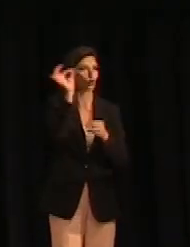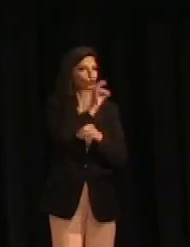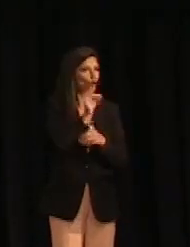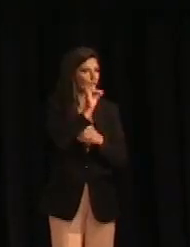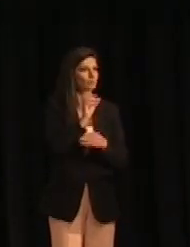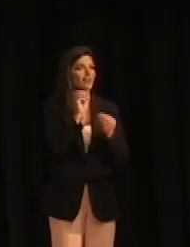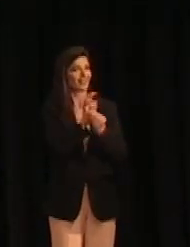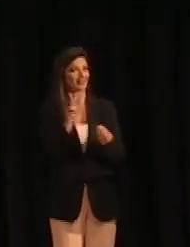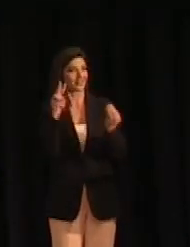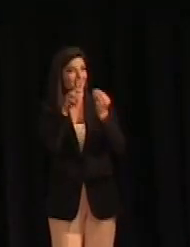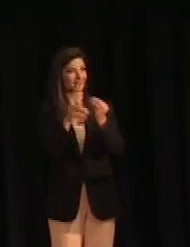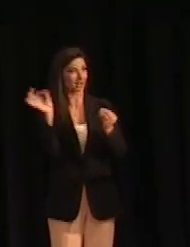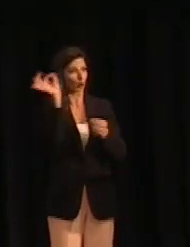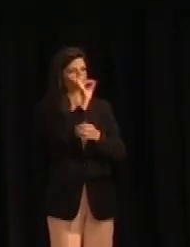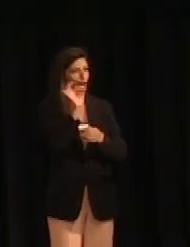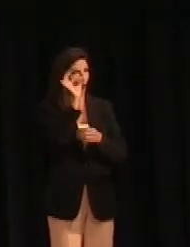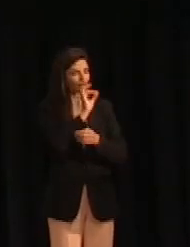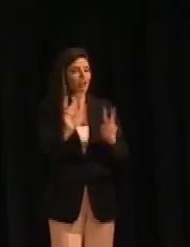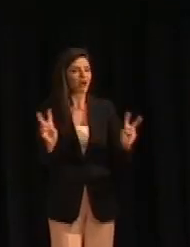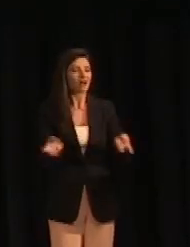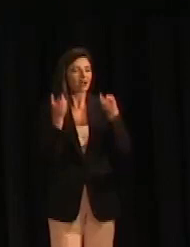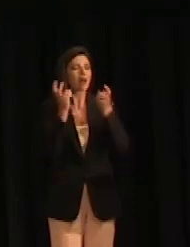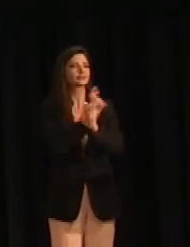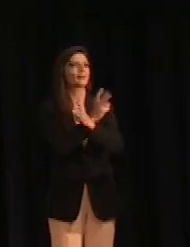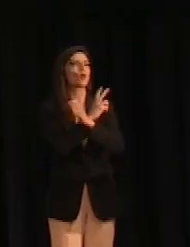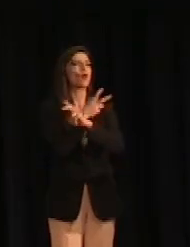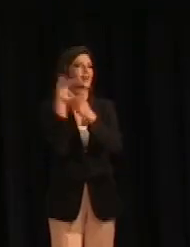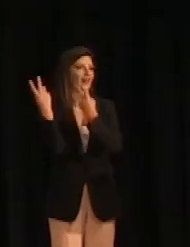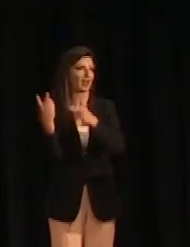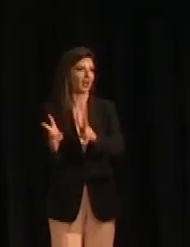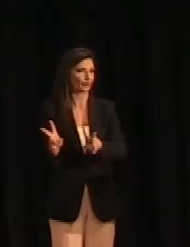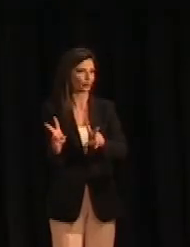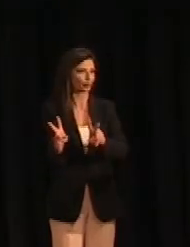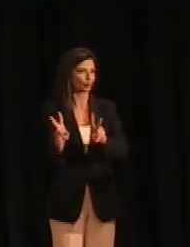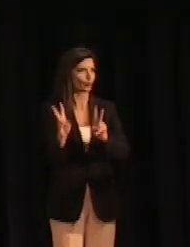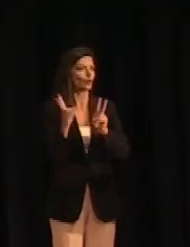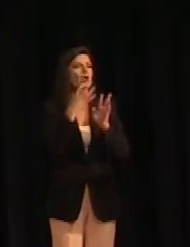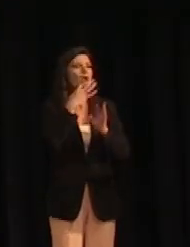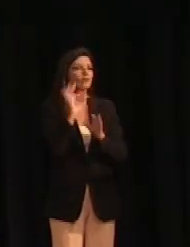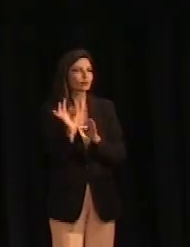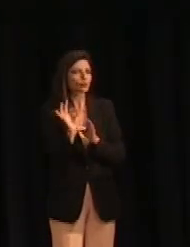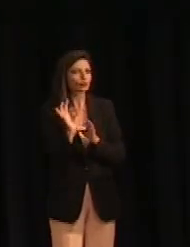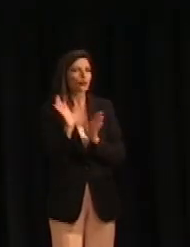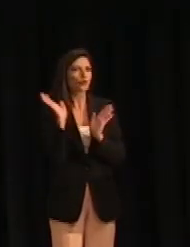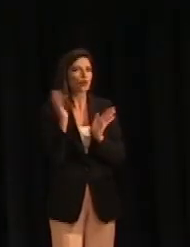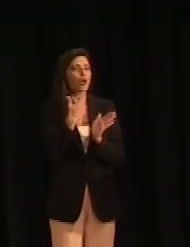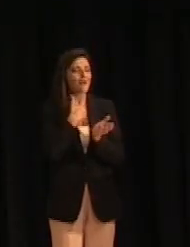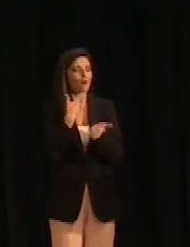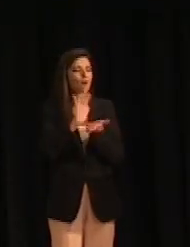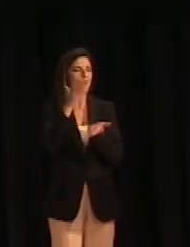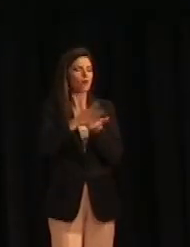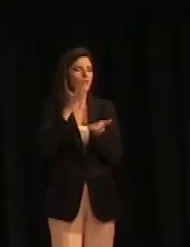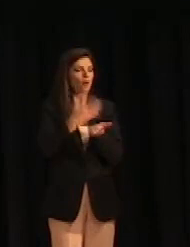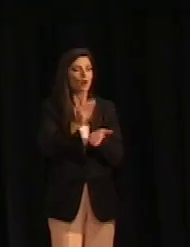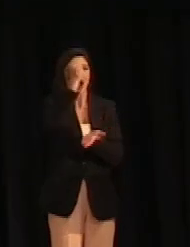17 Οκτωβρίου την ανακομιδή των ιερών του Λιψάνου και ο ναός στο περιβόλι του Αγίου στην Δρομολαξά